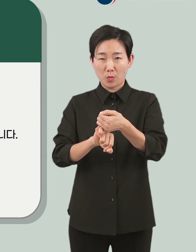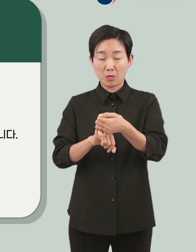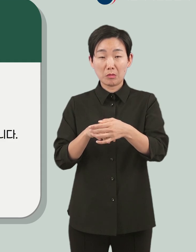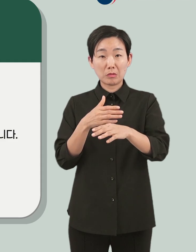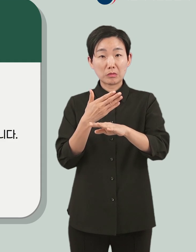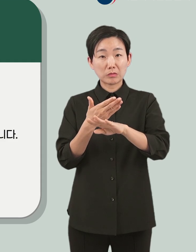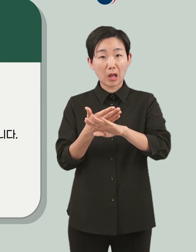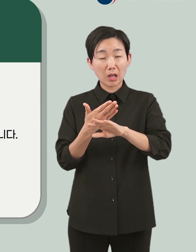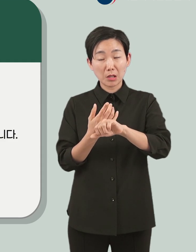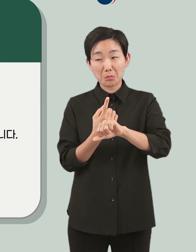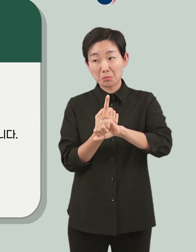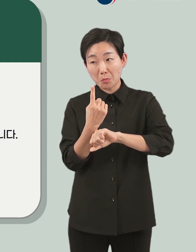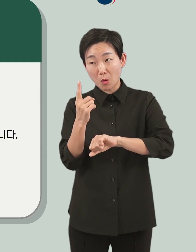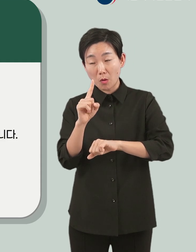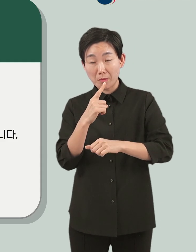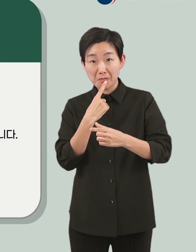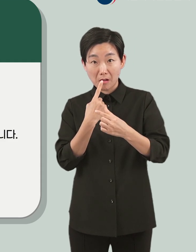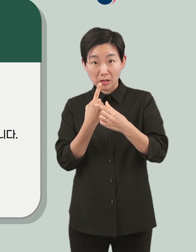있습니다.